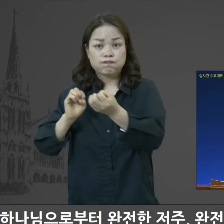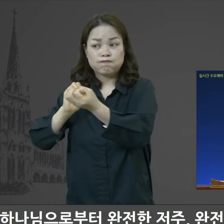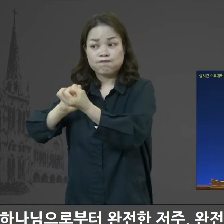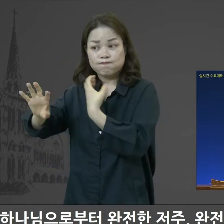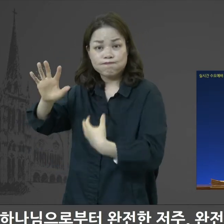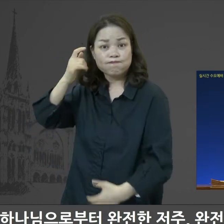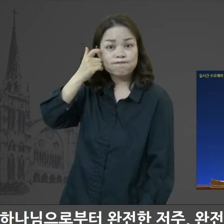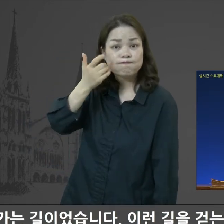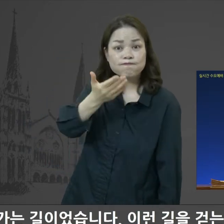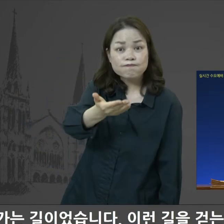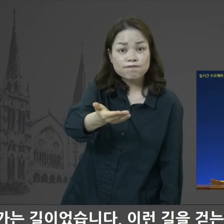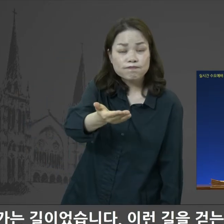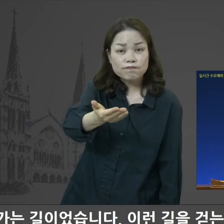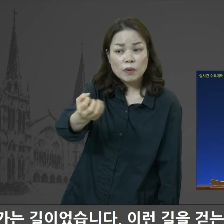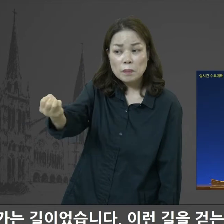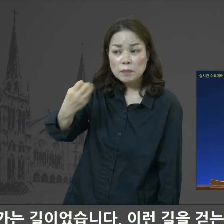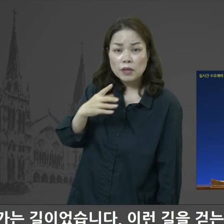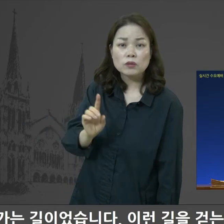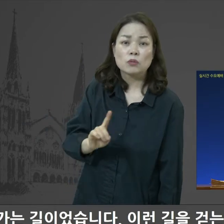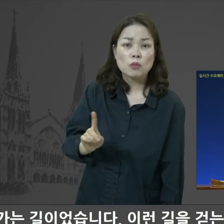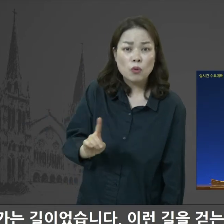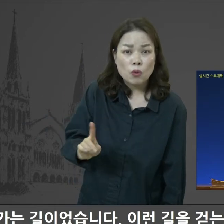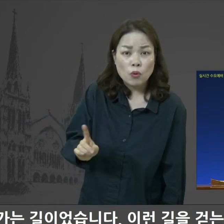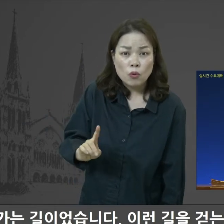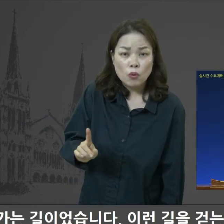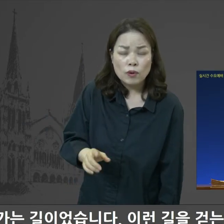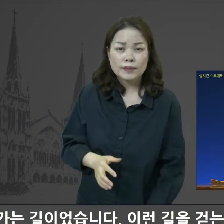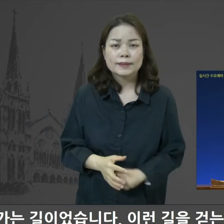반응하셨을까요? 어떻게 반응하셨을까요?